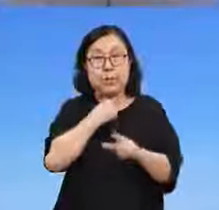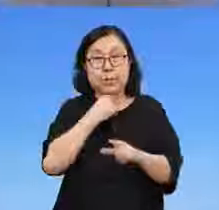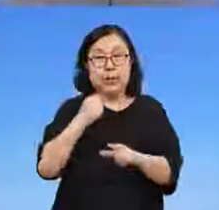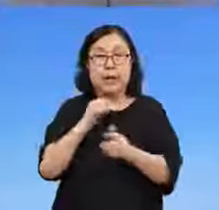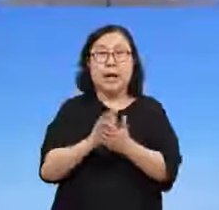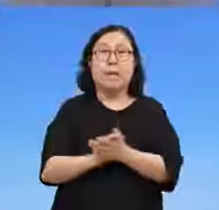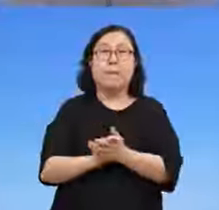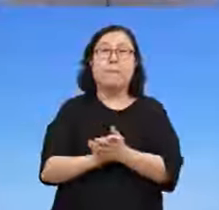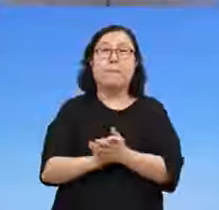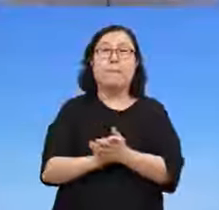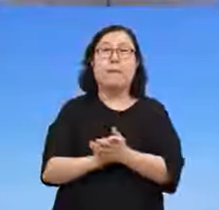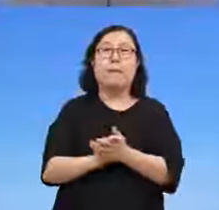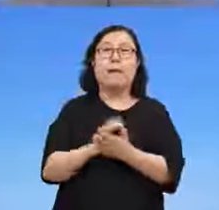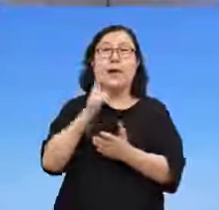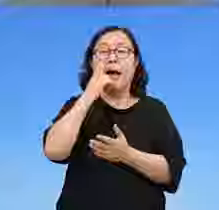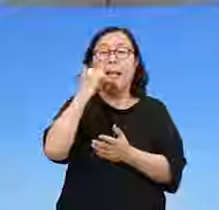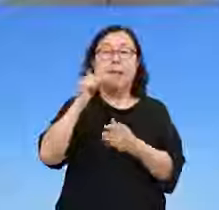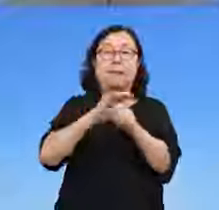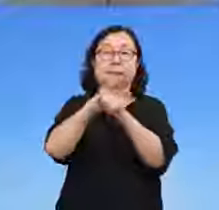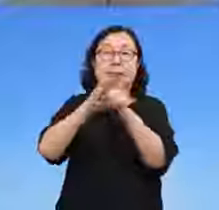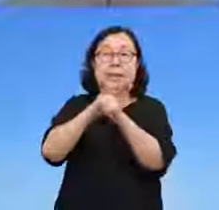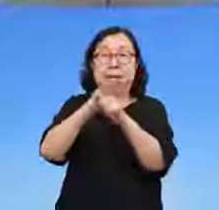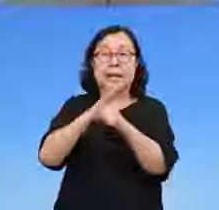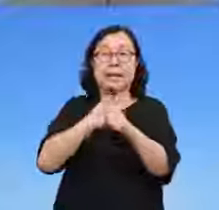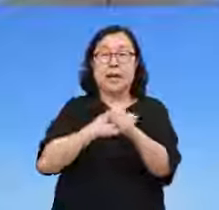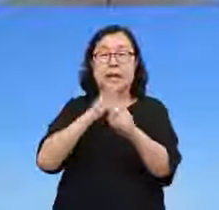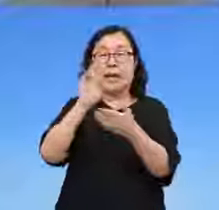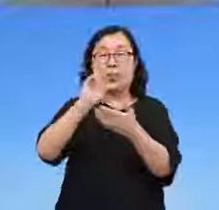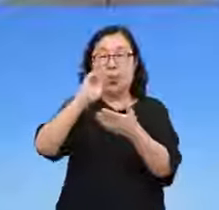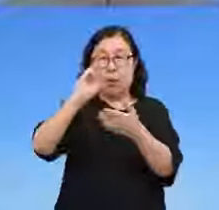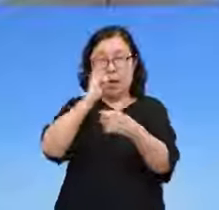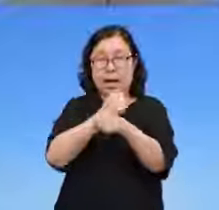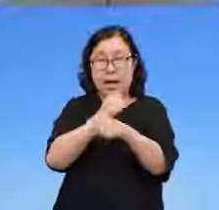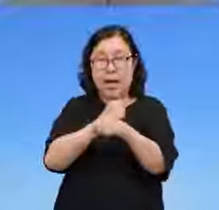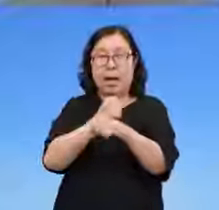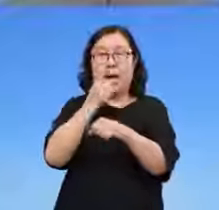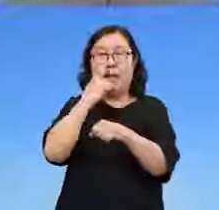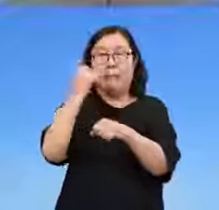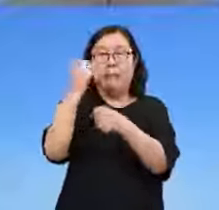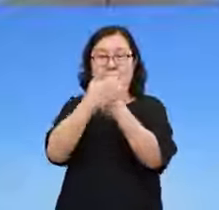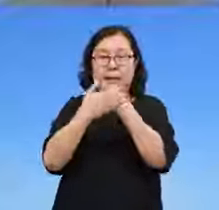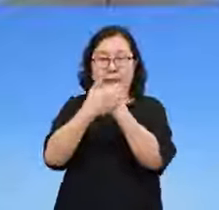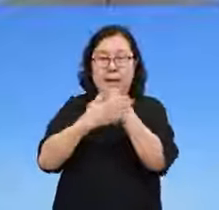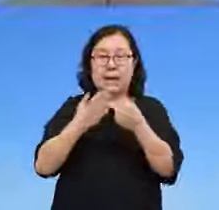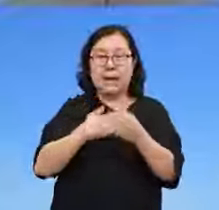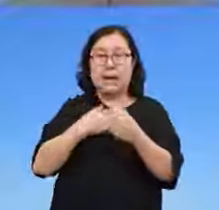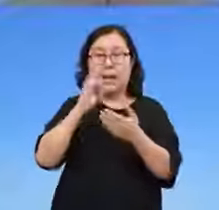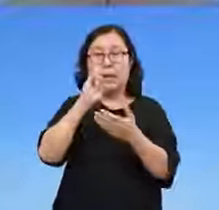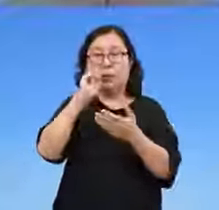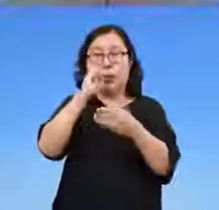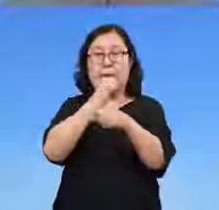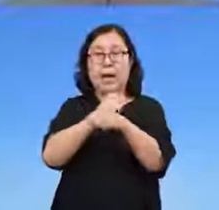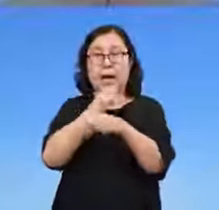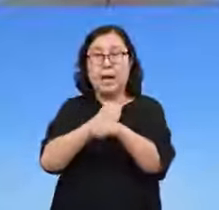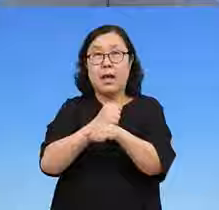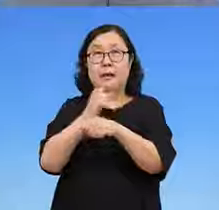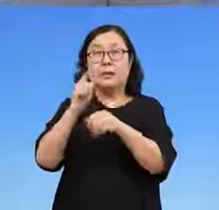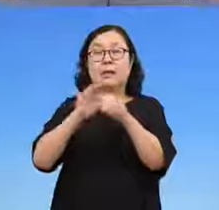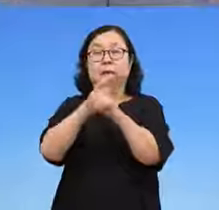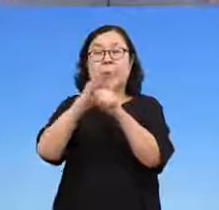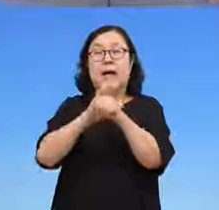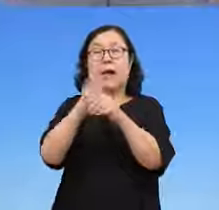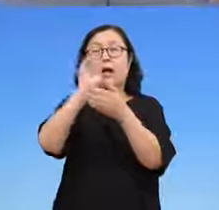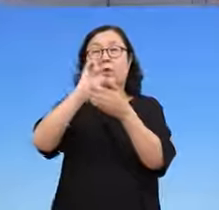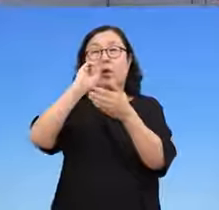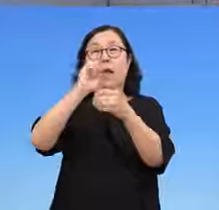우리들의 찬양 336번입니다. 아버지 사랑 내가 노래해, 아버지 은혜 내가 노래해. 그